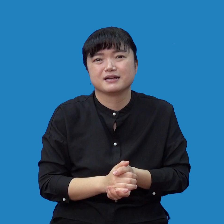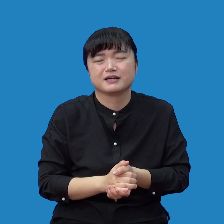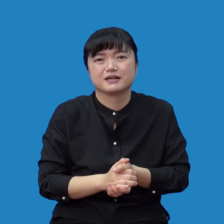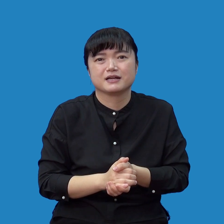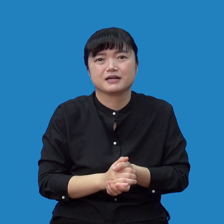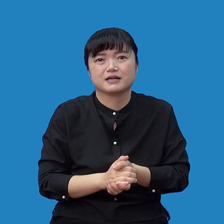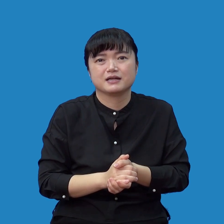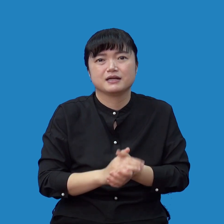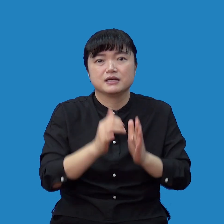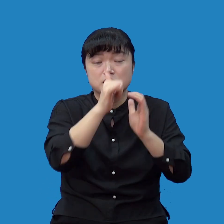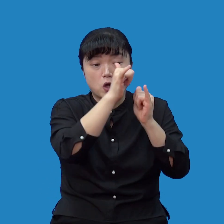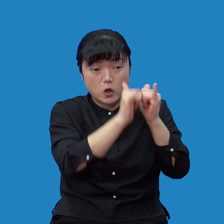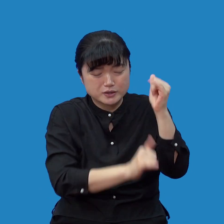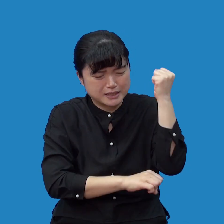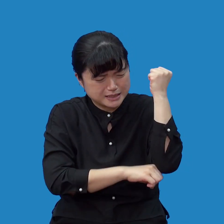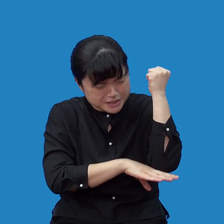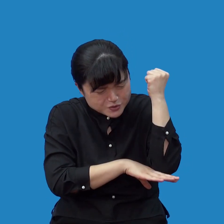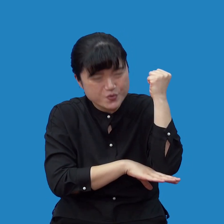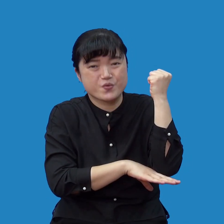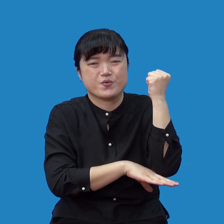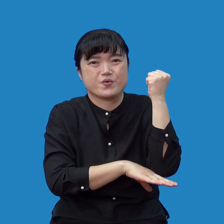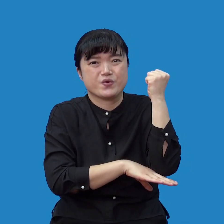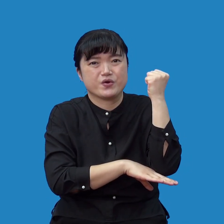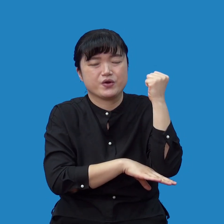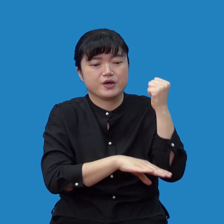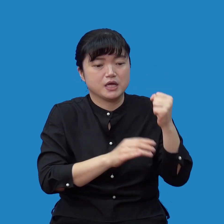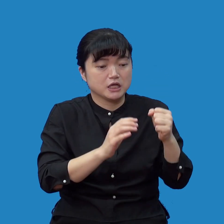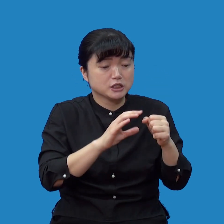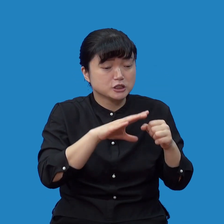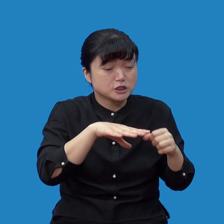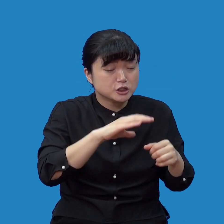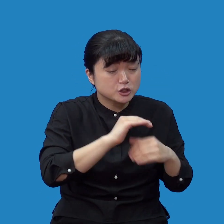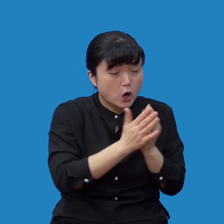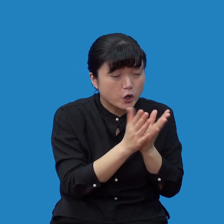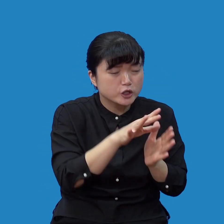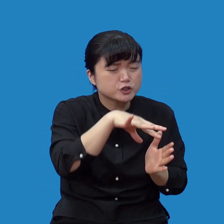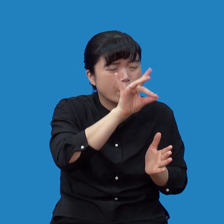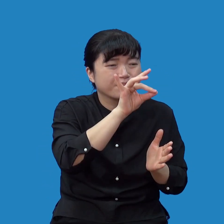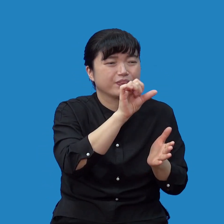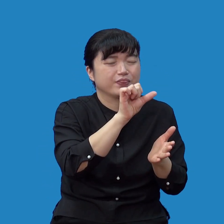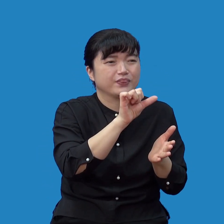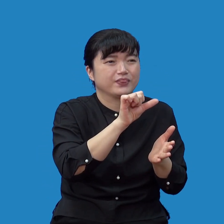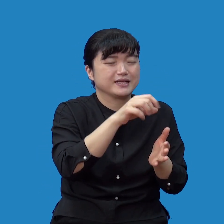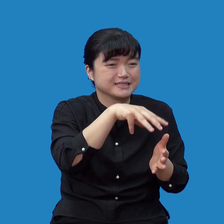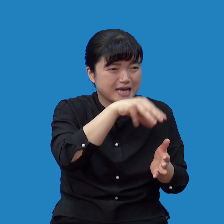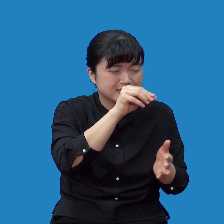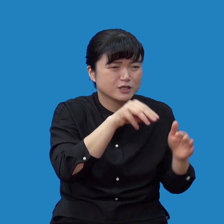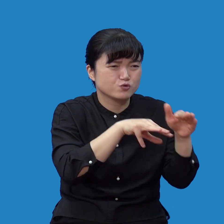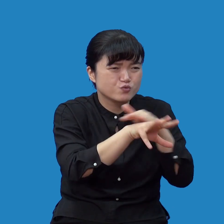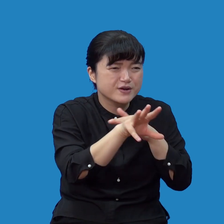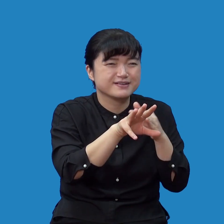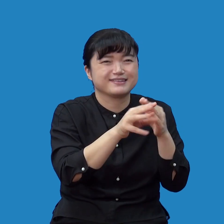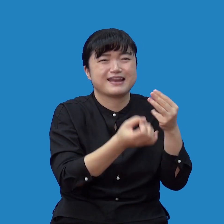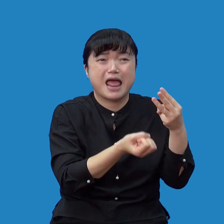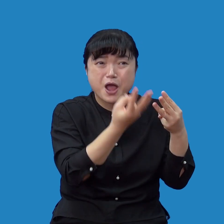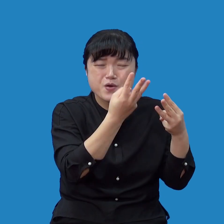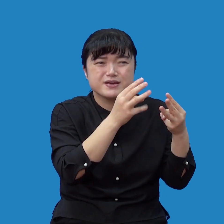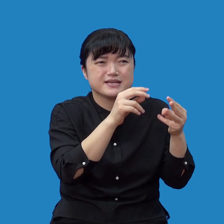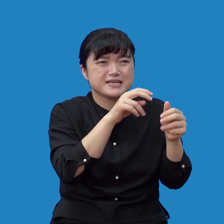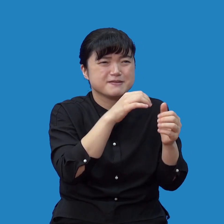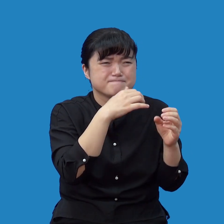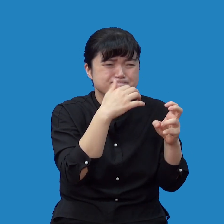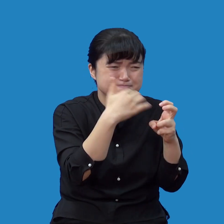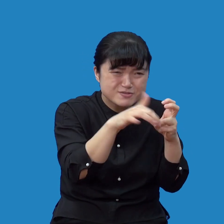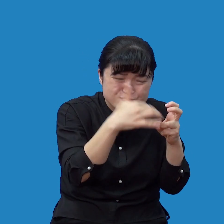되는 성경의 이 처음 5권, 바로 이 모세를 통해 기록됩니다. 성경이 모세를 어떻게 평가하는가?